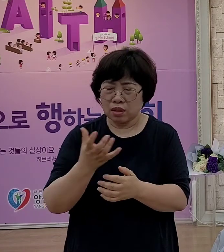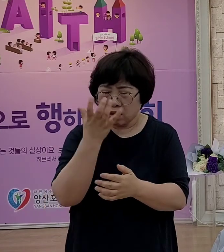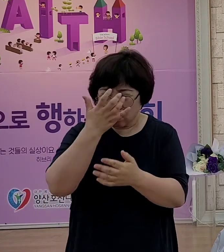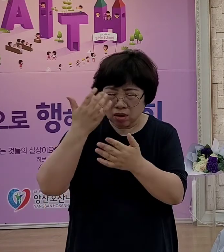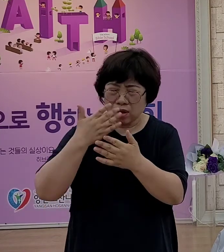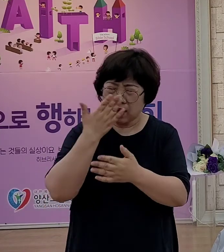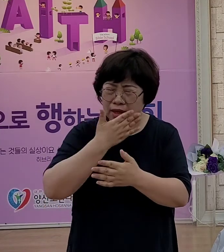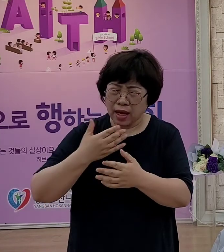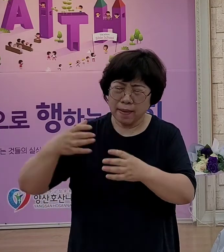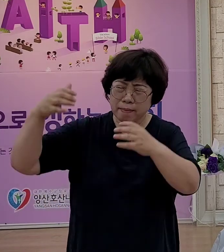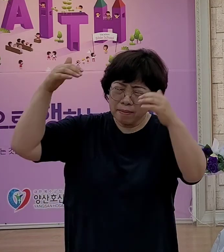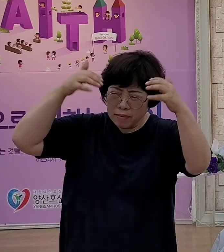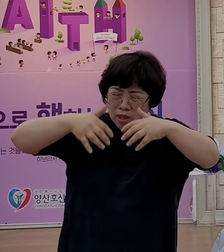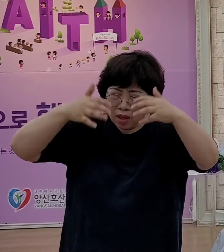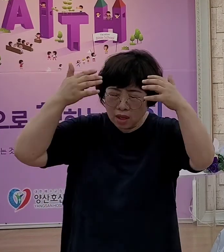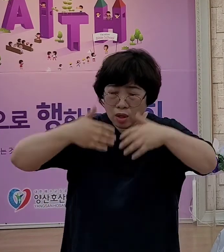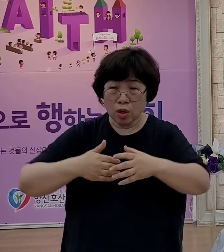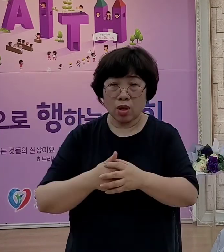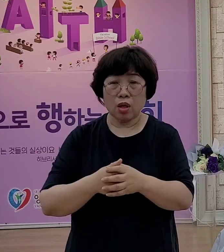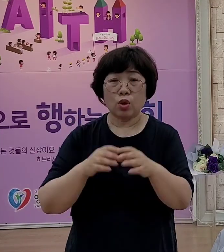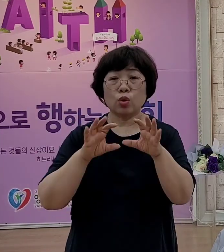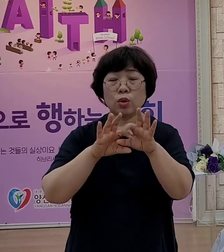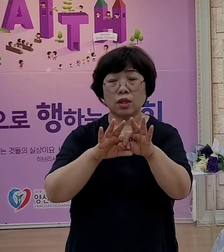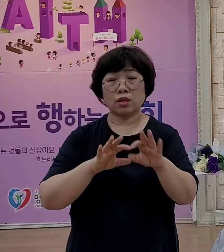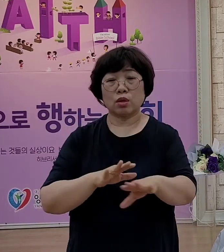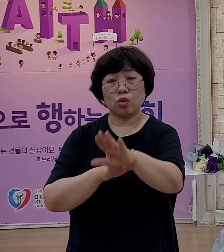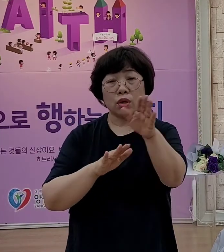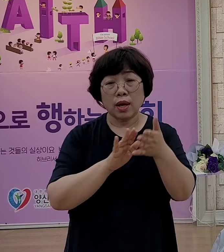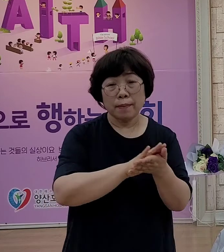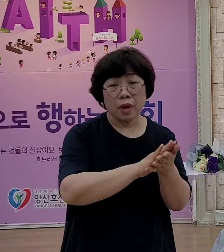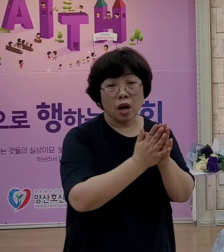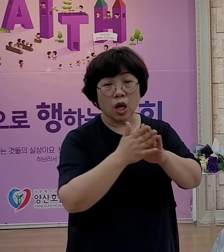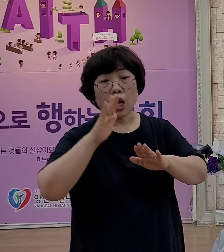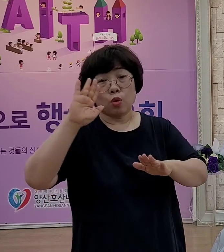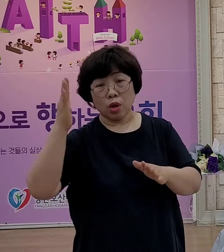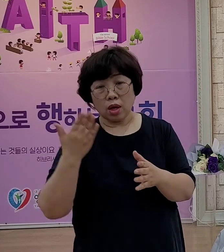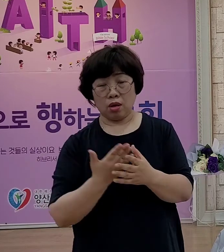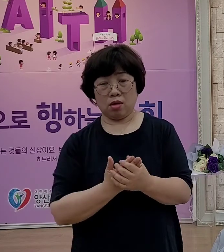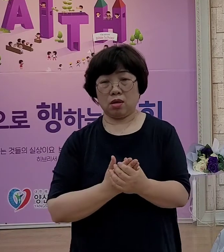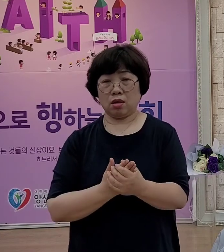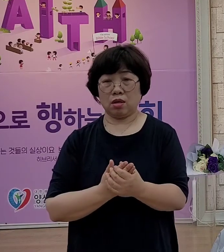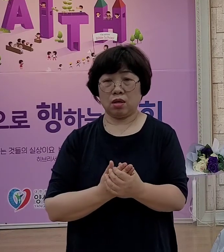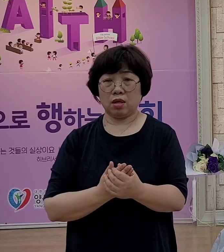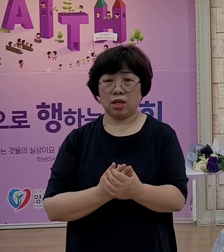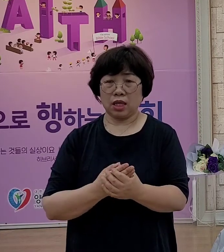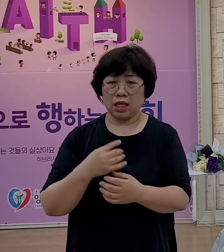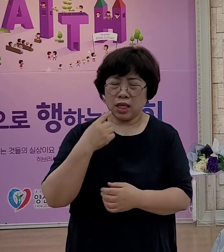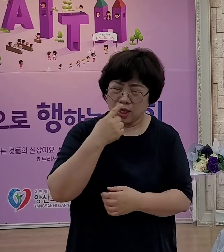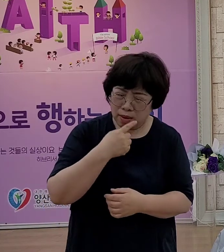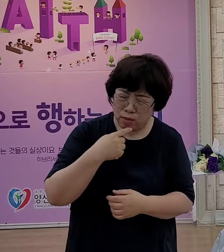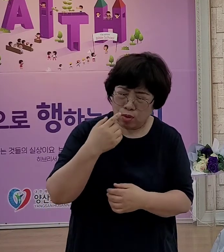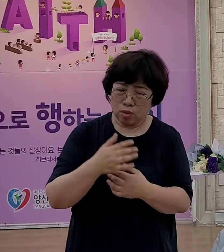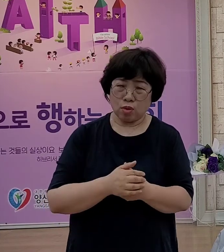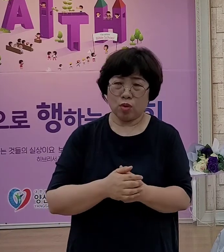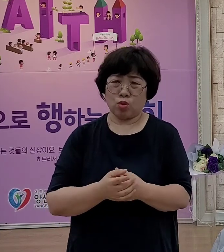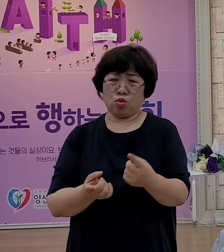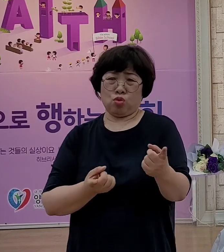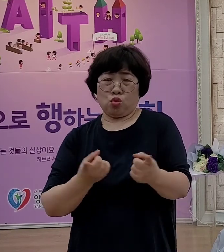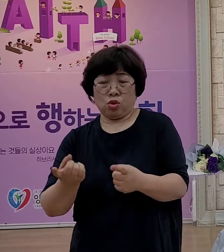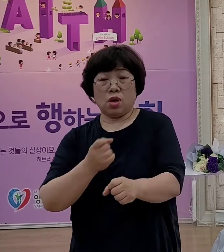성령의 단비로 우리가 변화되어 이 입술로